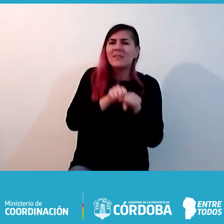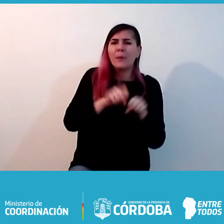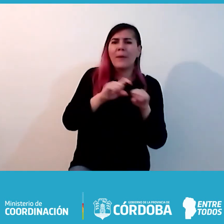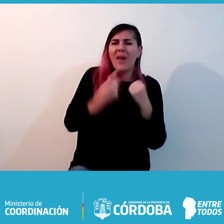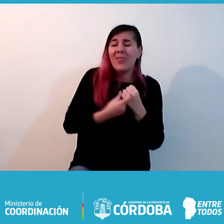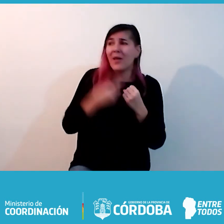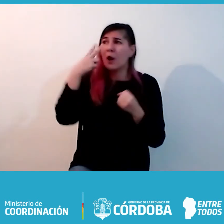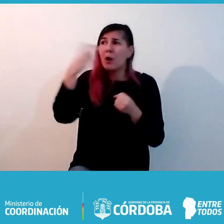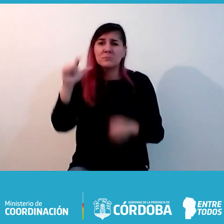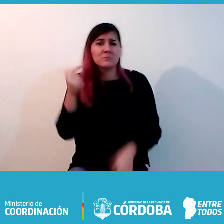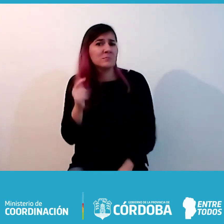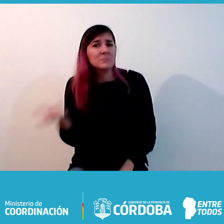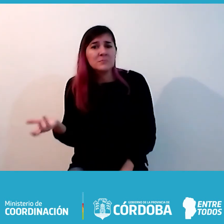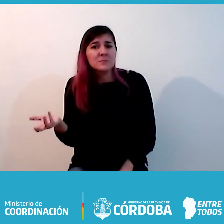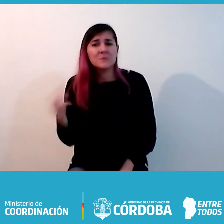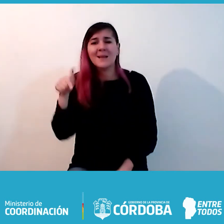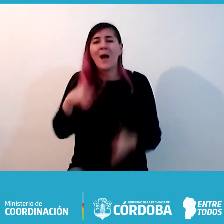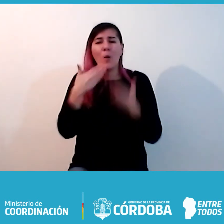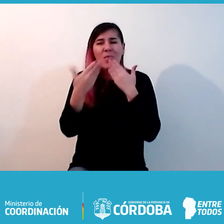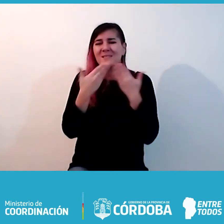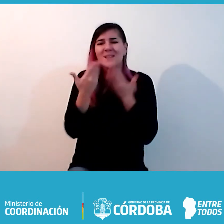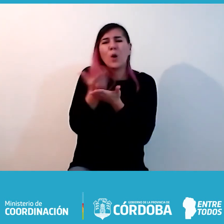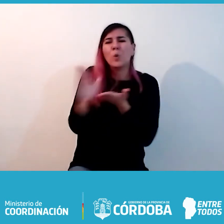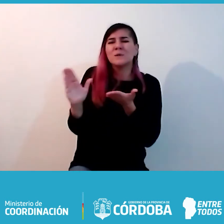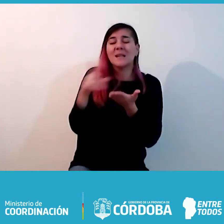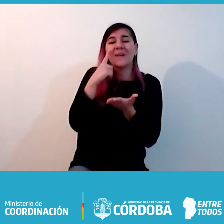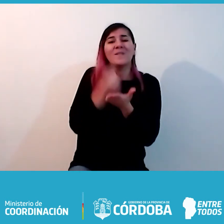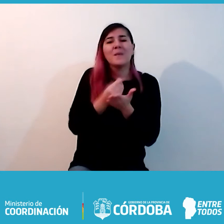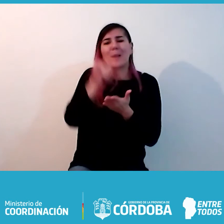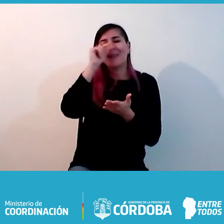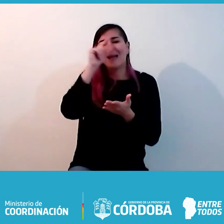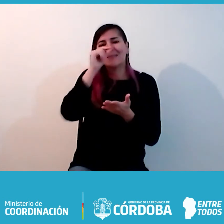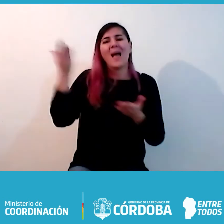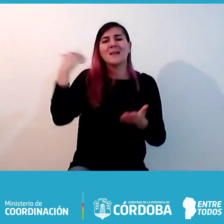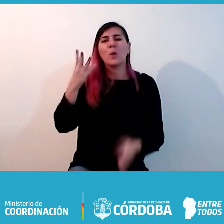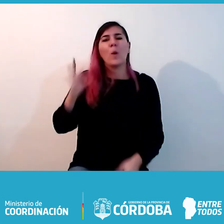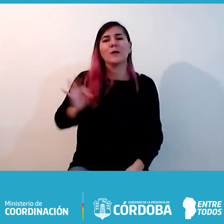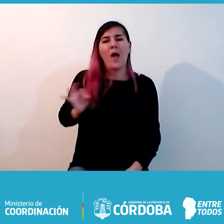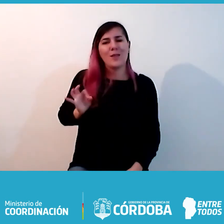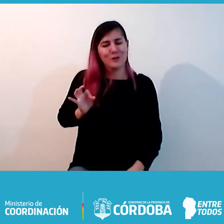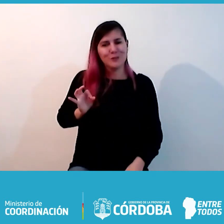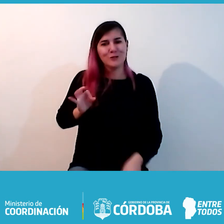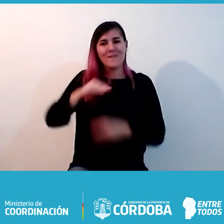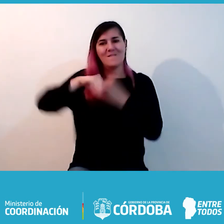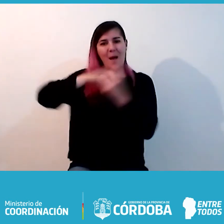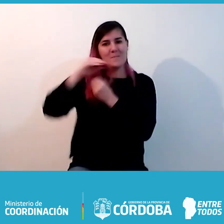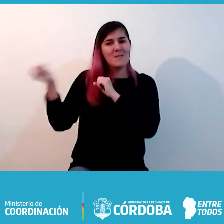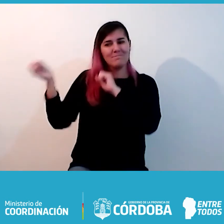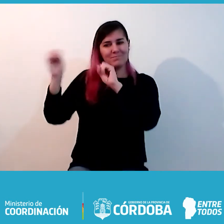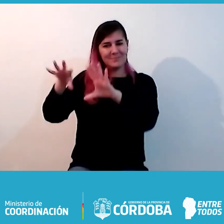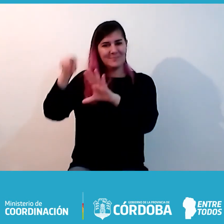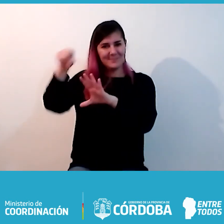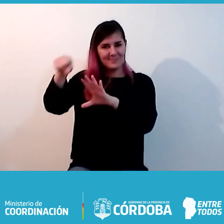afirma. Es por ello que esta audiencia es excluyente. Vive en Tanti hace 4 años tras la decisión familiar. Legados